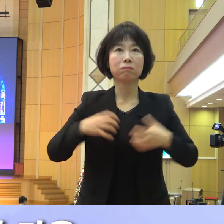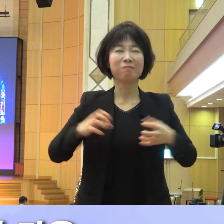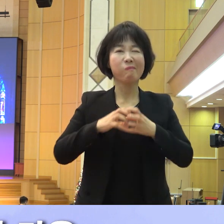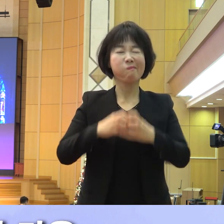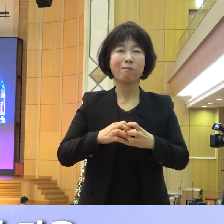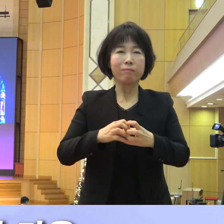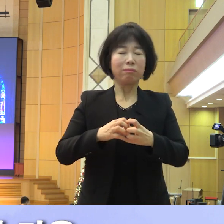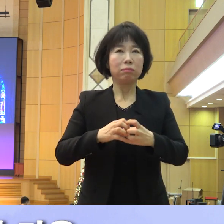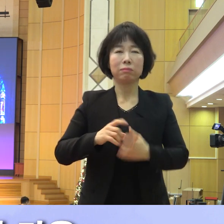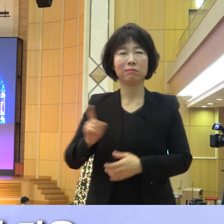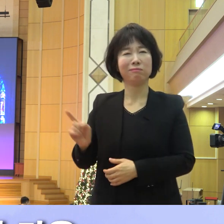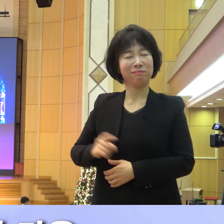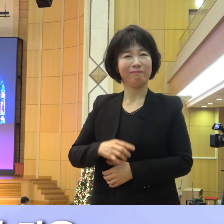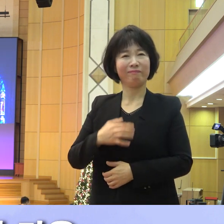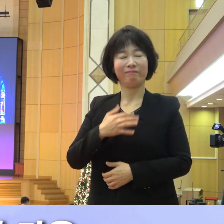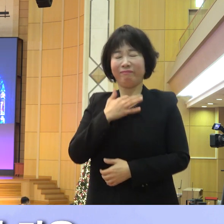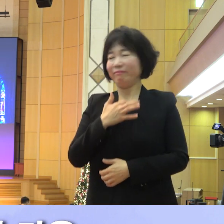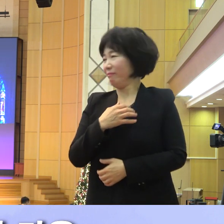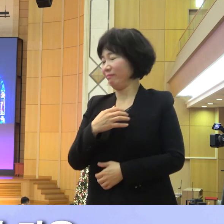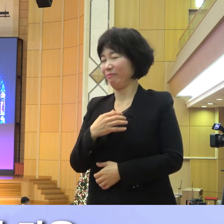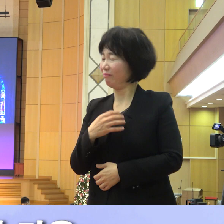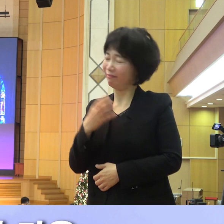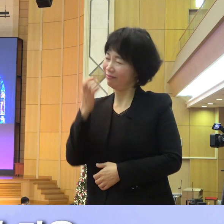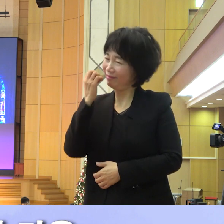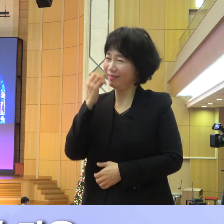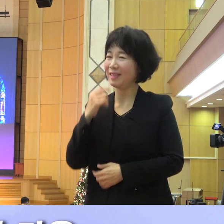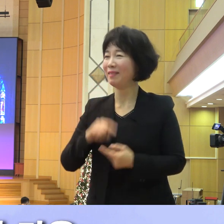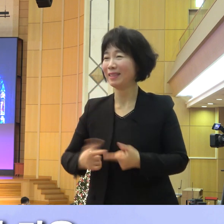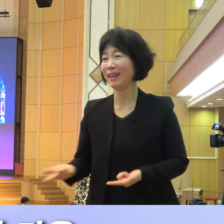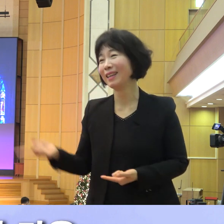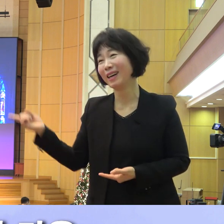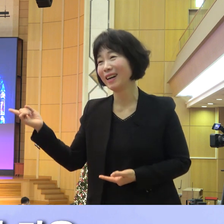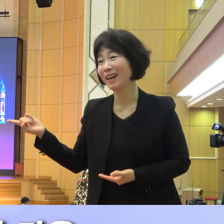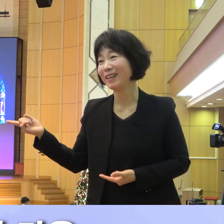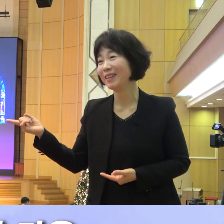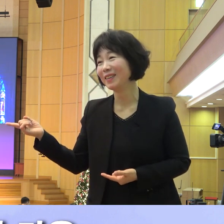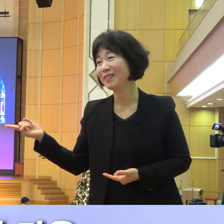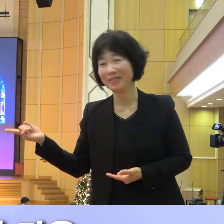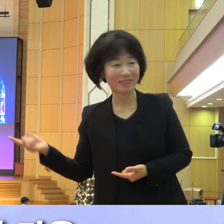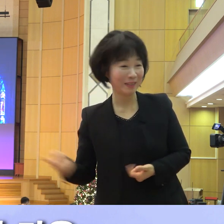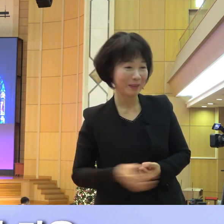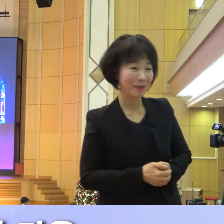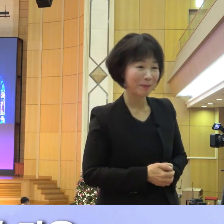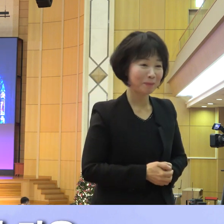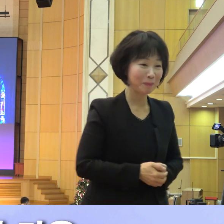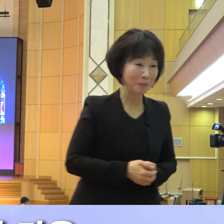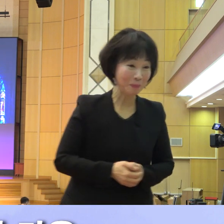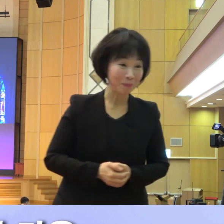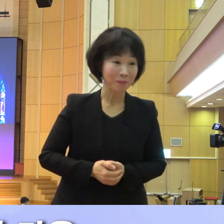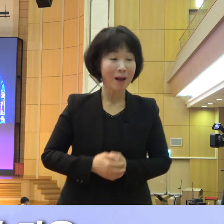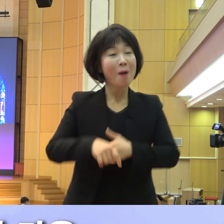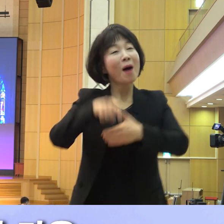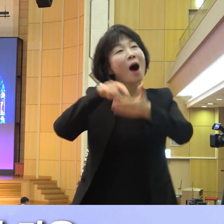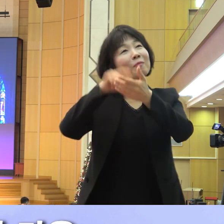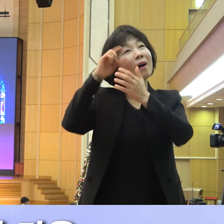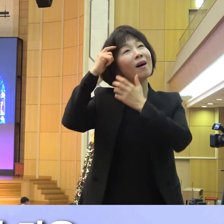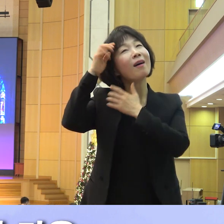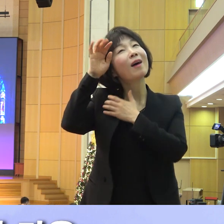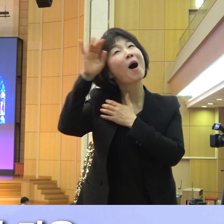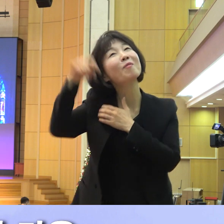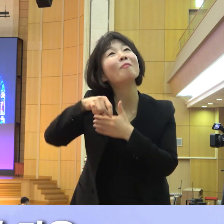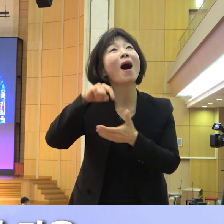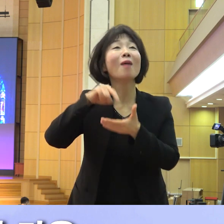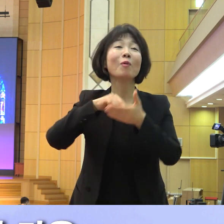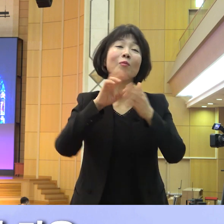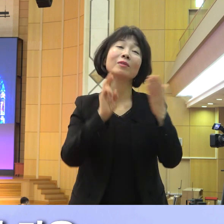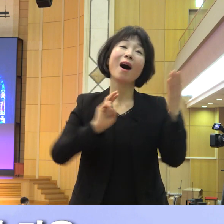막 의미를 생각하고 소망하면서 그렇게 찬양을 부르고 사모하는 마음으로 불러야 되는데 사모하는 마음 생각할 겨를이